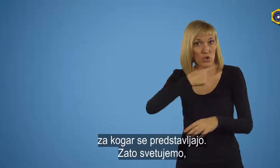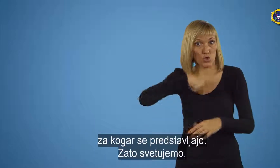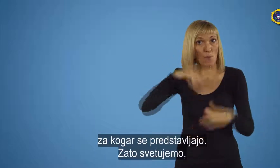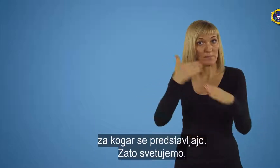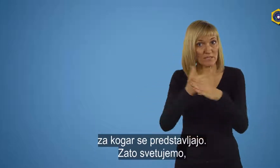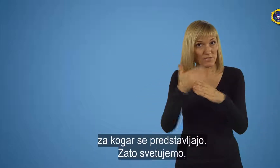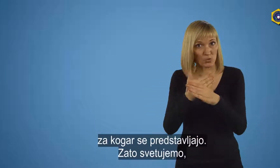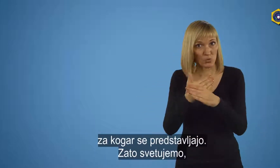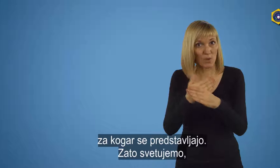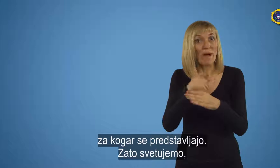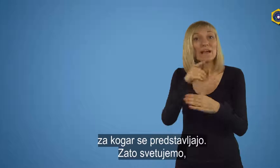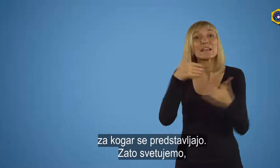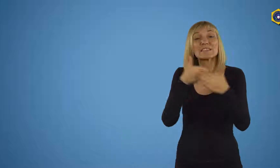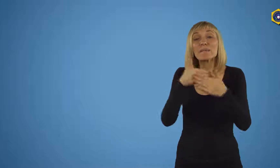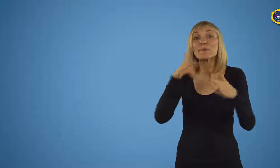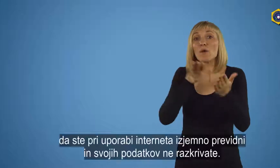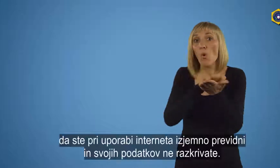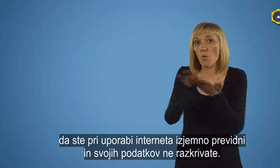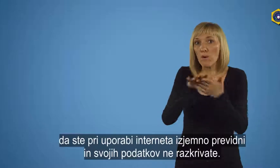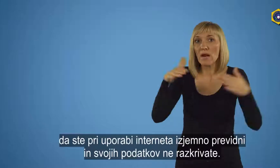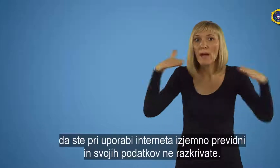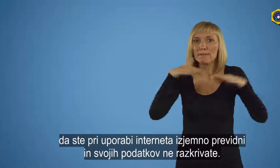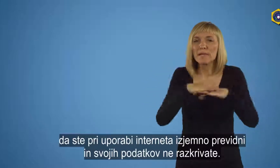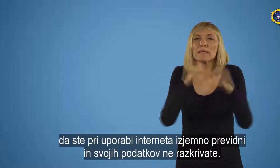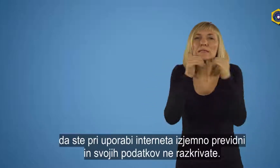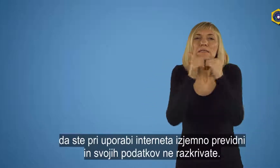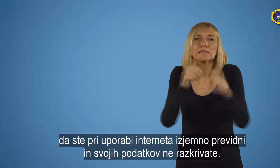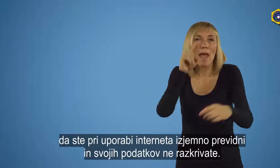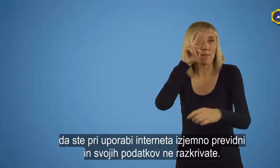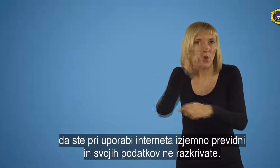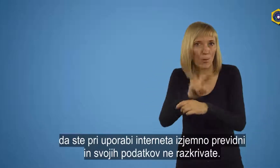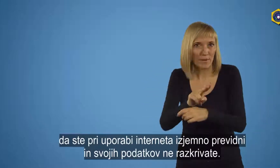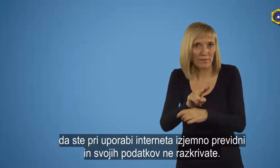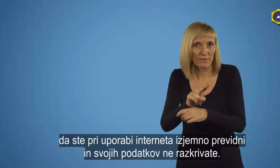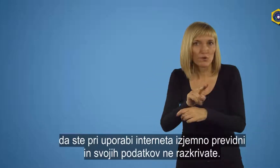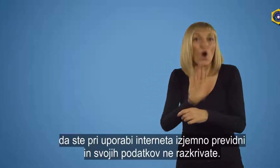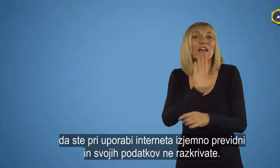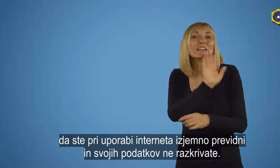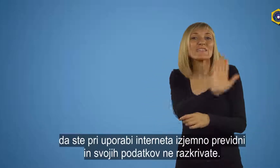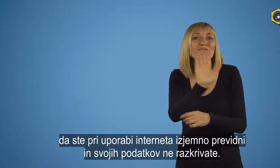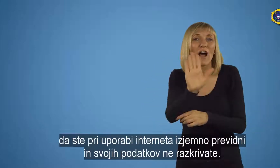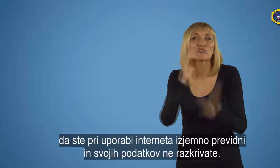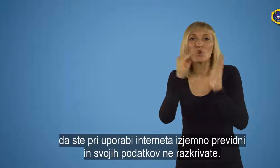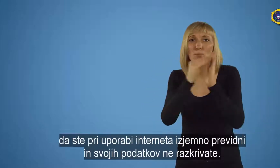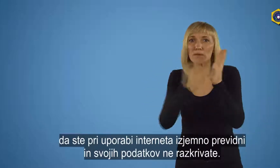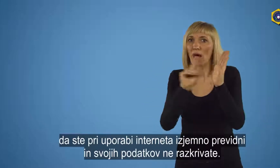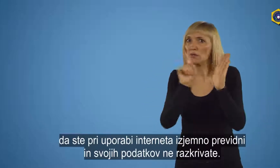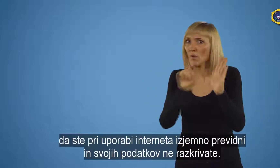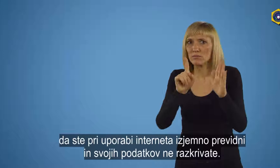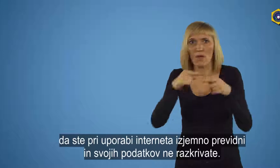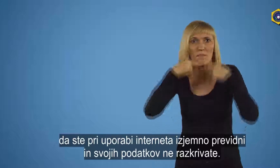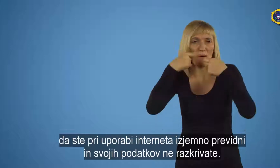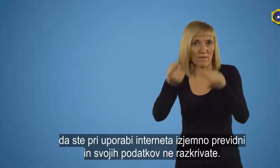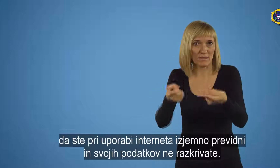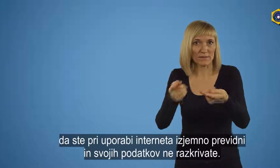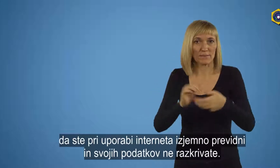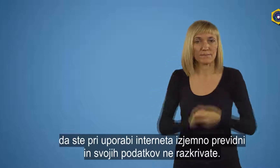Zato svetujemo, da ste pri uporabi interneta izjemno previdni in svojih podatkov ne razkrivate.